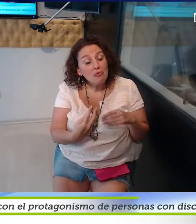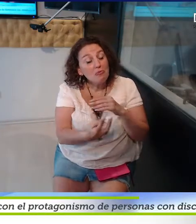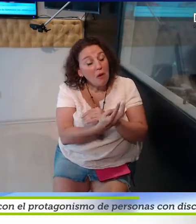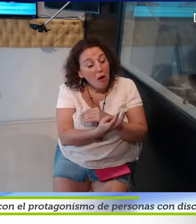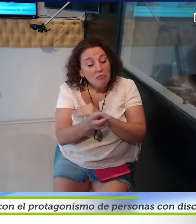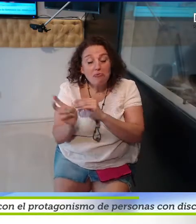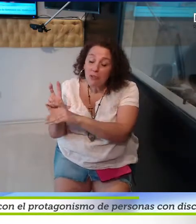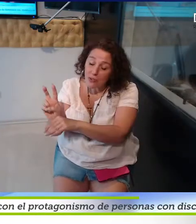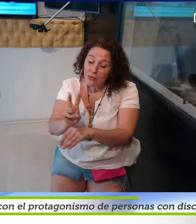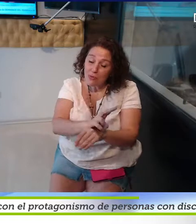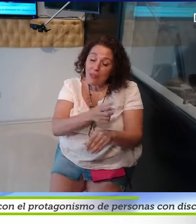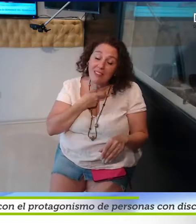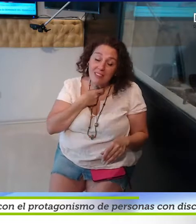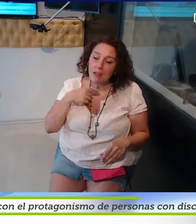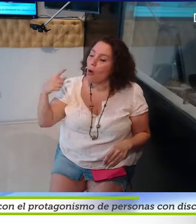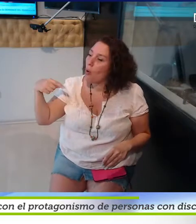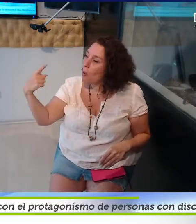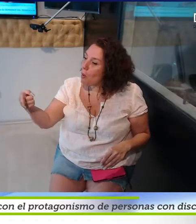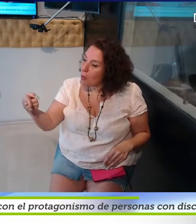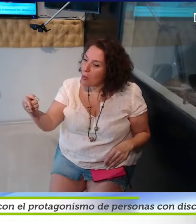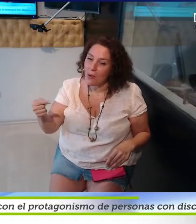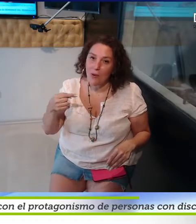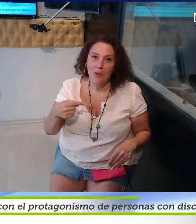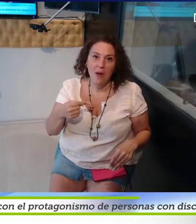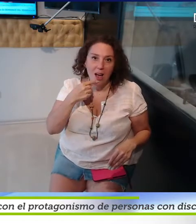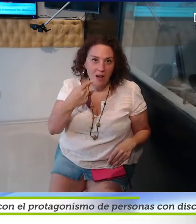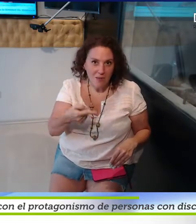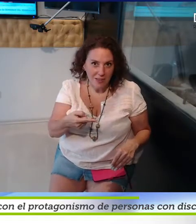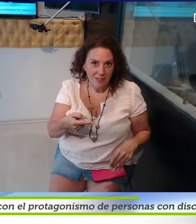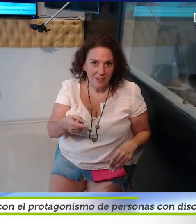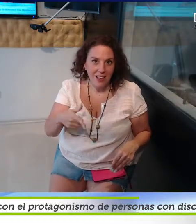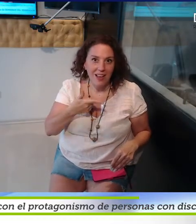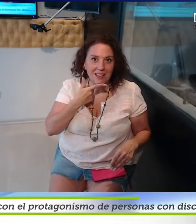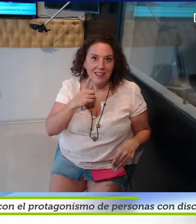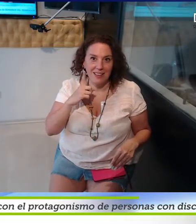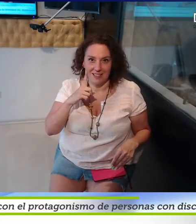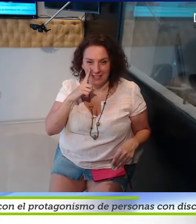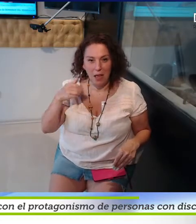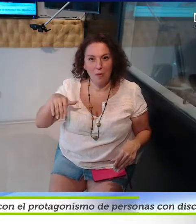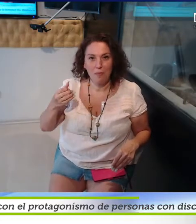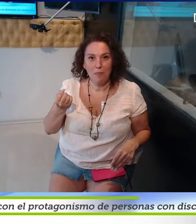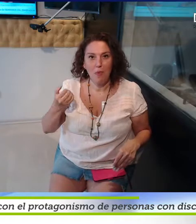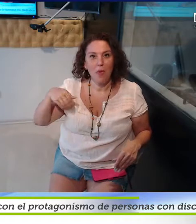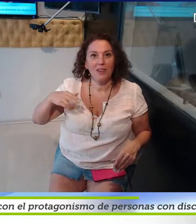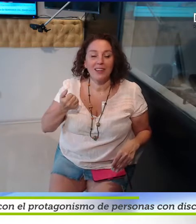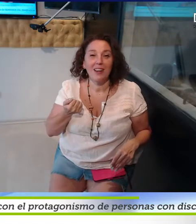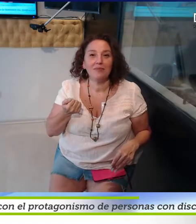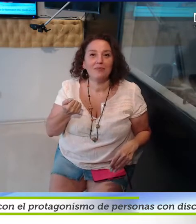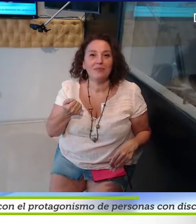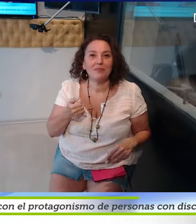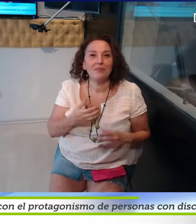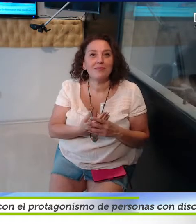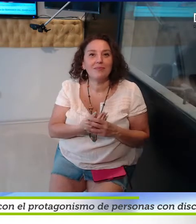¿Algo más para decir de Simona? ¿Cuándo la dan? A la noche. ¿Qué digas? ¿A qué hora? No, decímelo